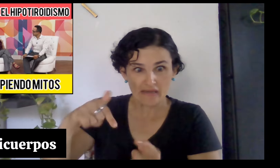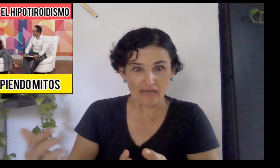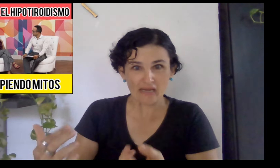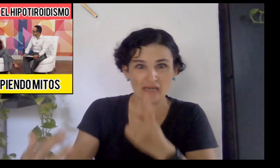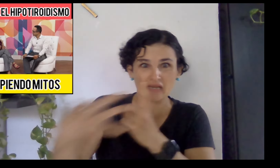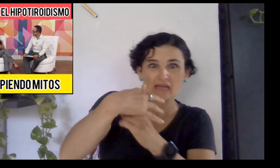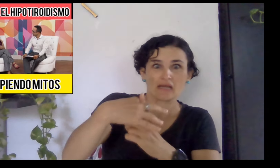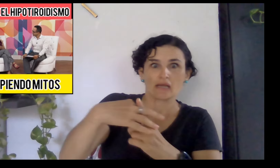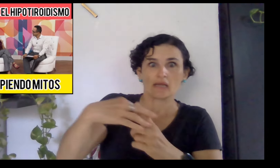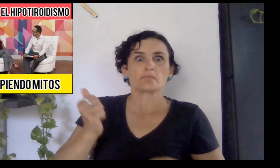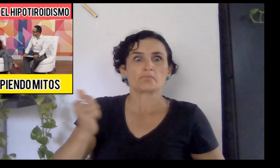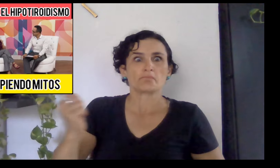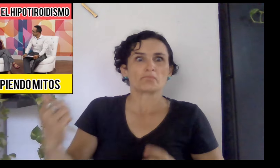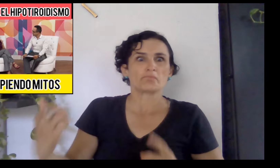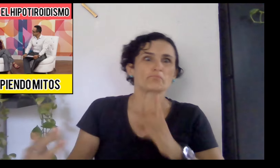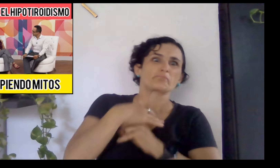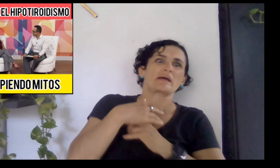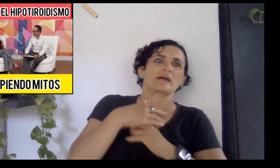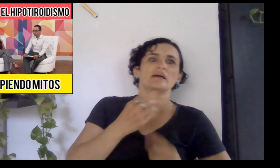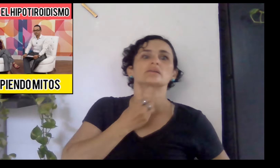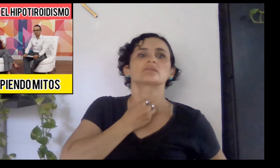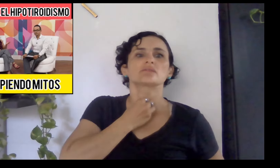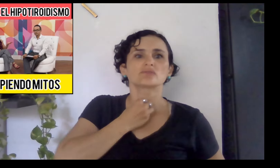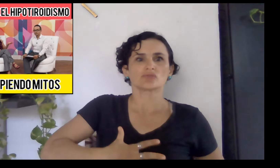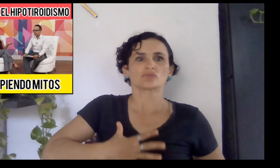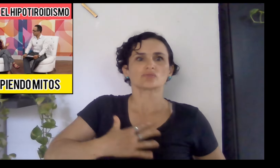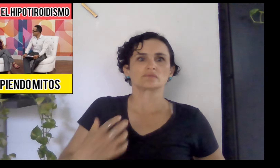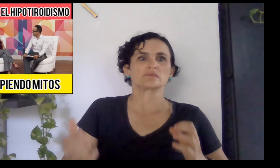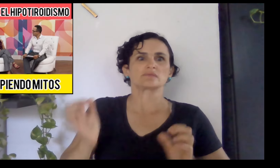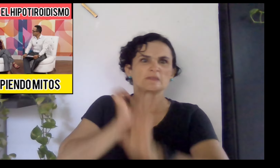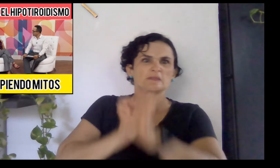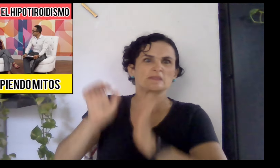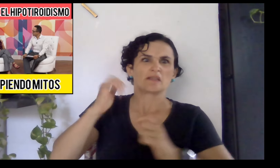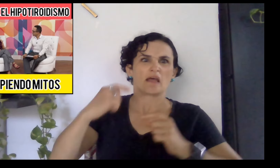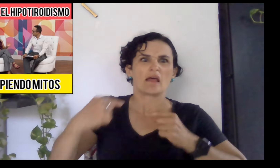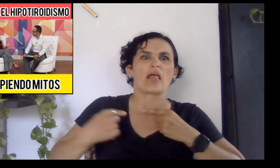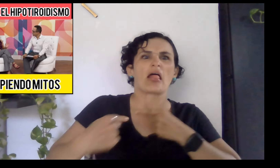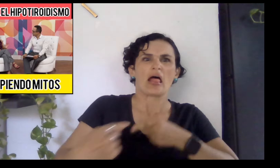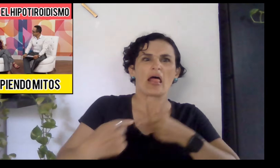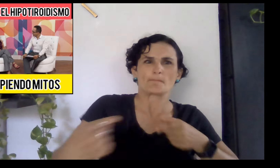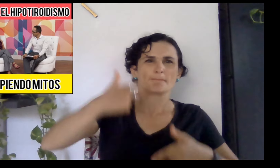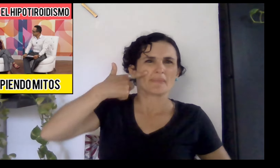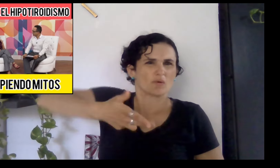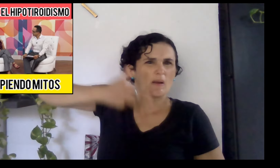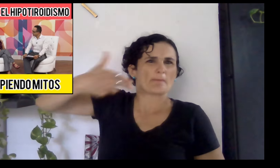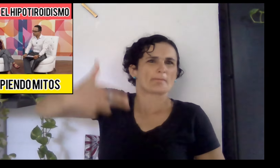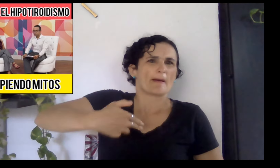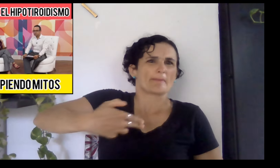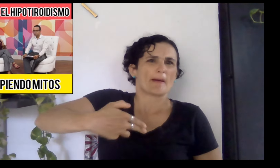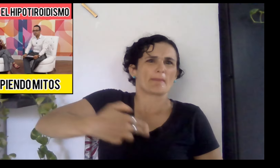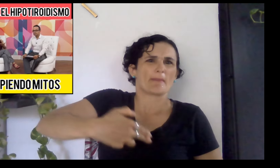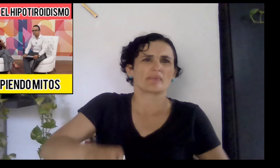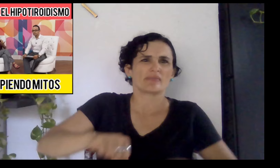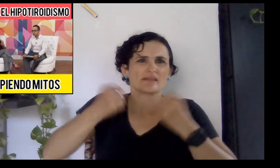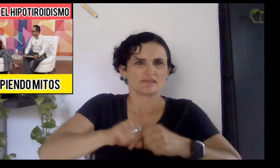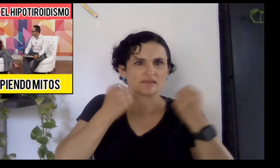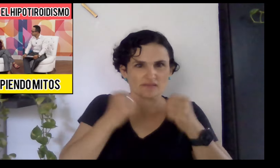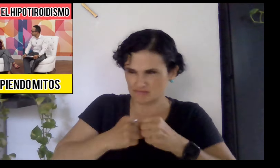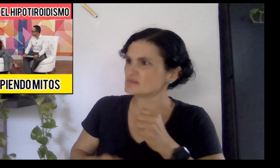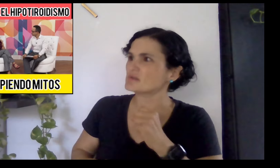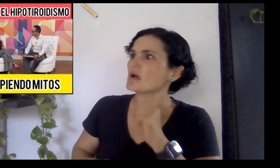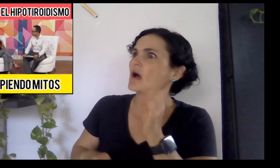tiroides. Entonces eso es lo que se llama anticuerpos antitiroideos. Entonces imagínate que hay personas, yo creo que te ha pasado a ti en el consultorio, que les manda uno el